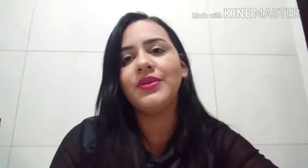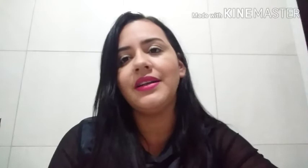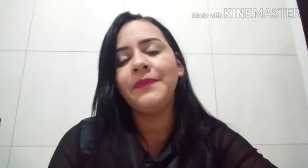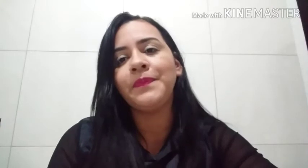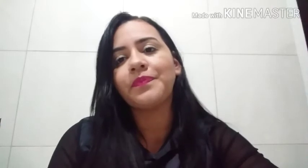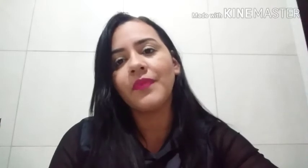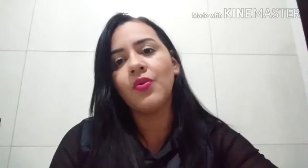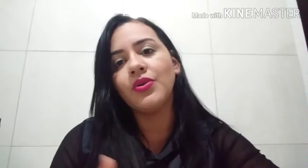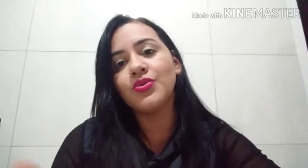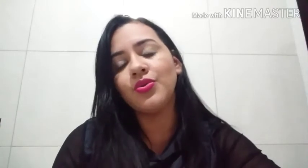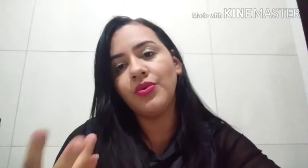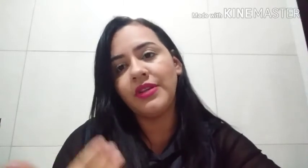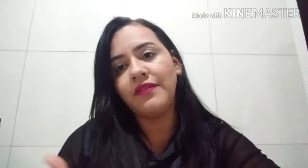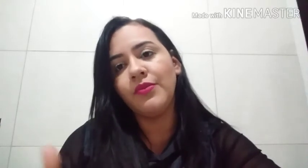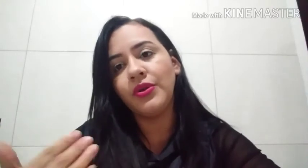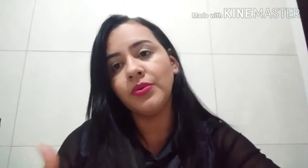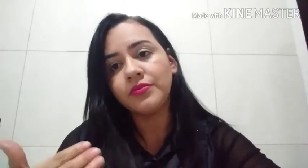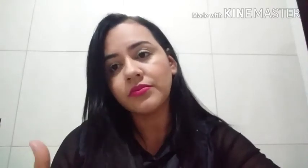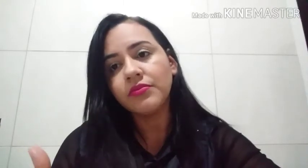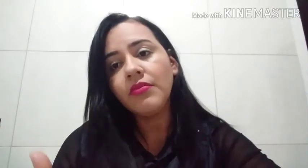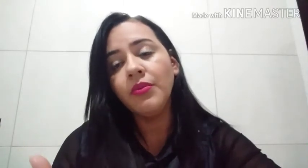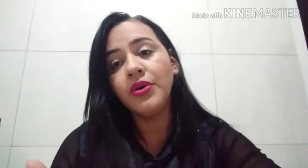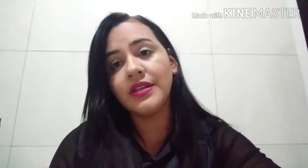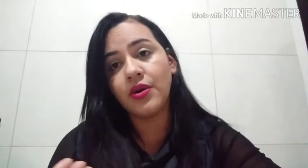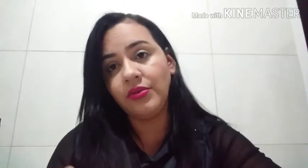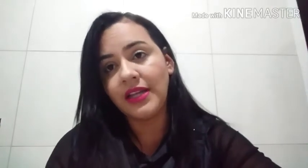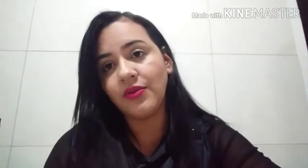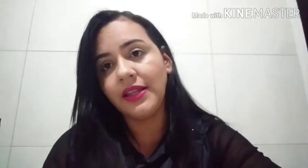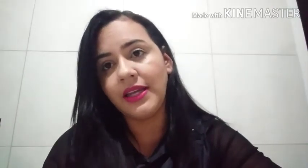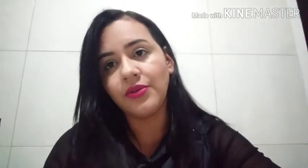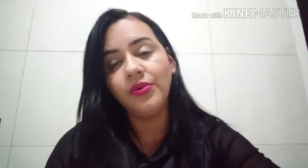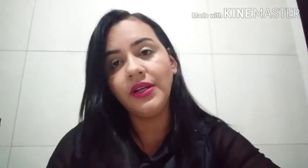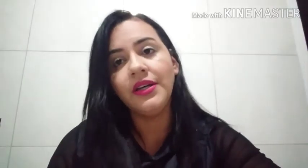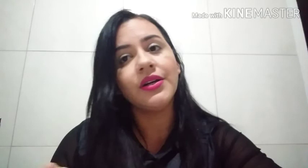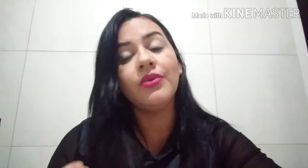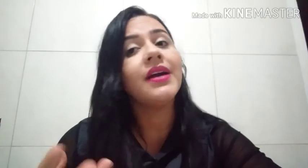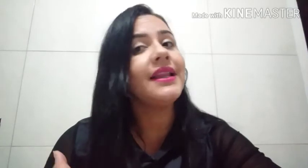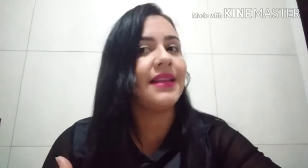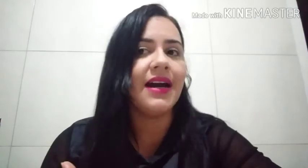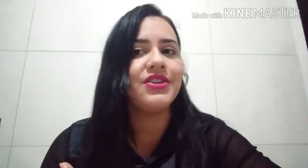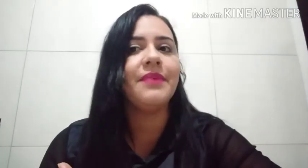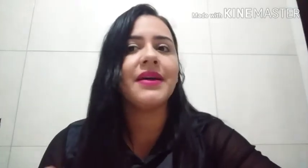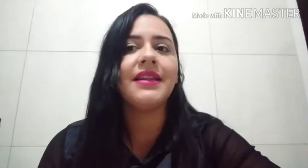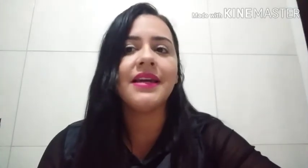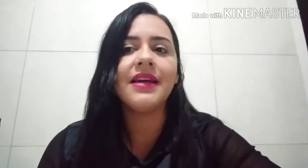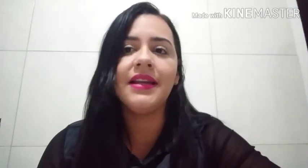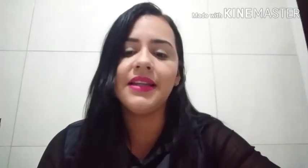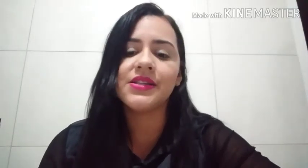né? Quando o surdo não teve muito esse contato com a literatura, nunca é tarde, né? Para ele ter esse